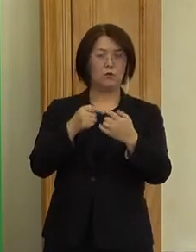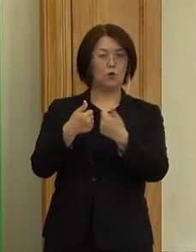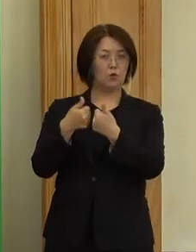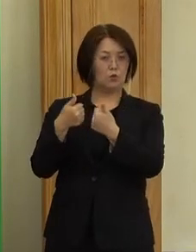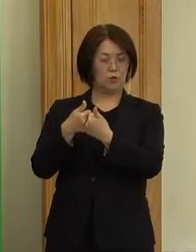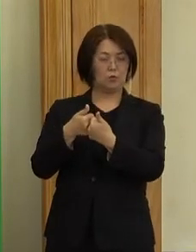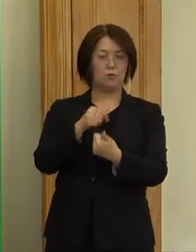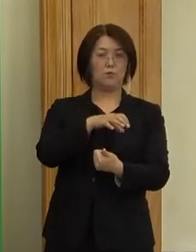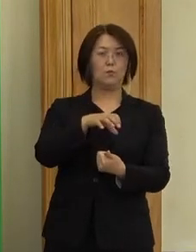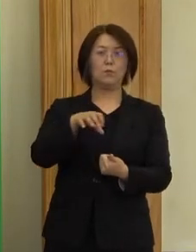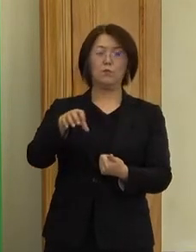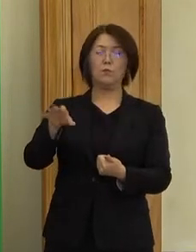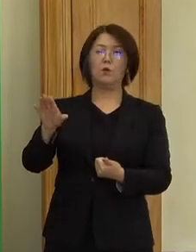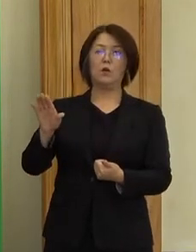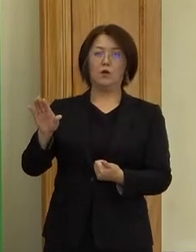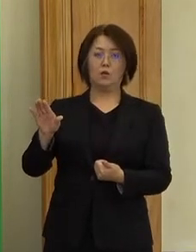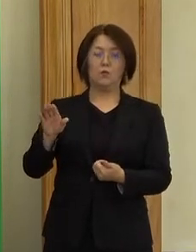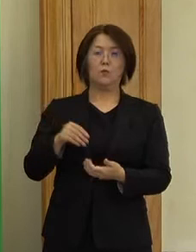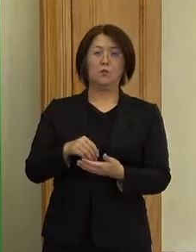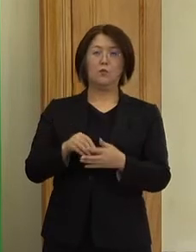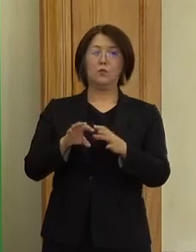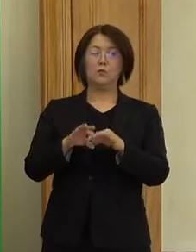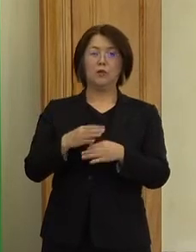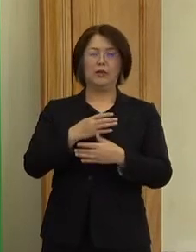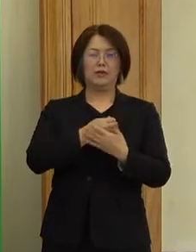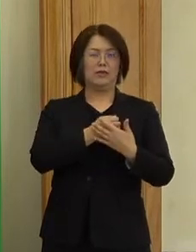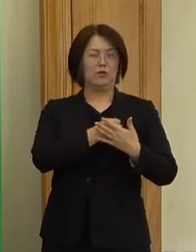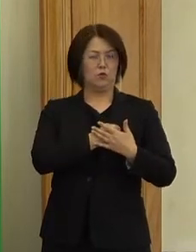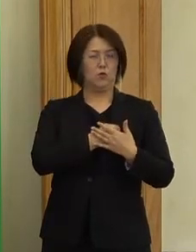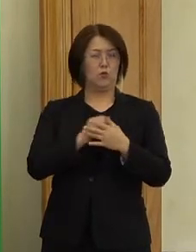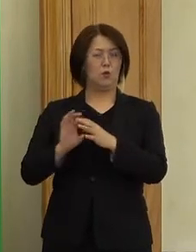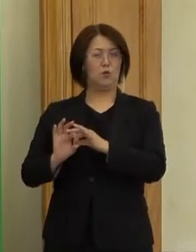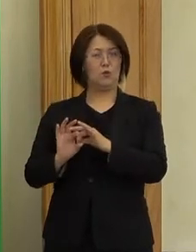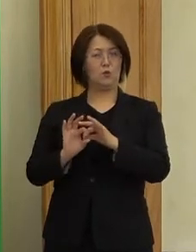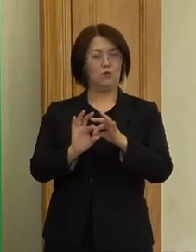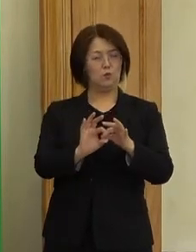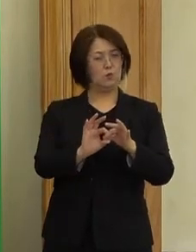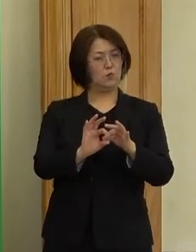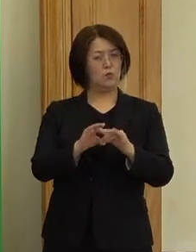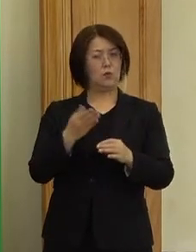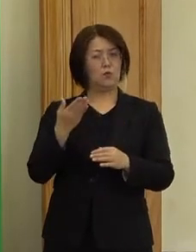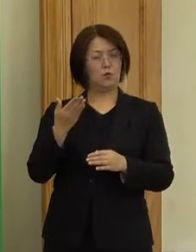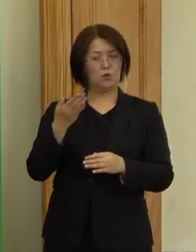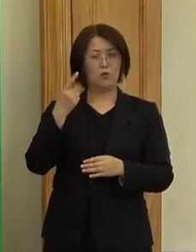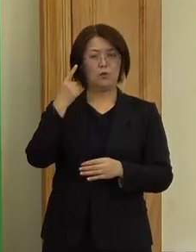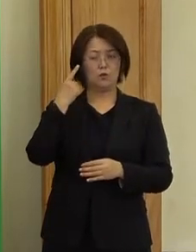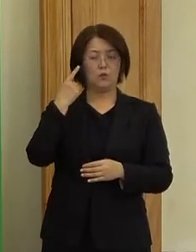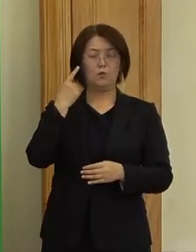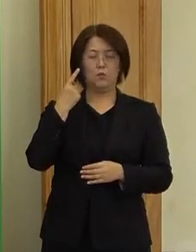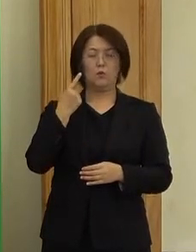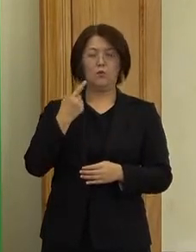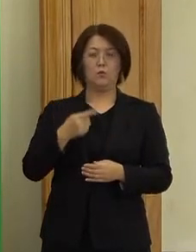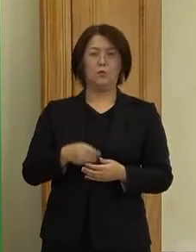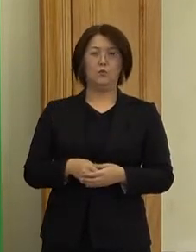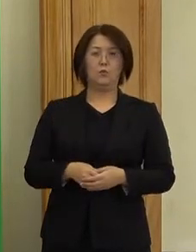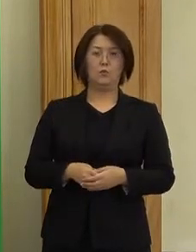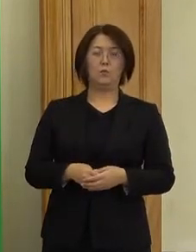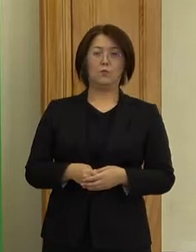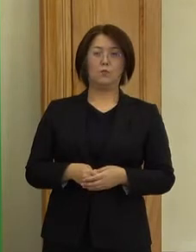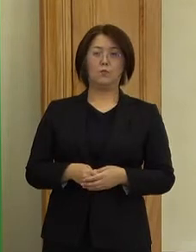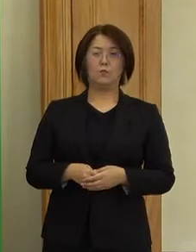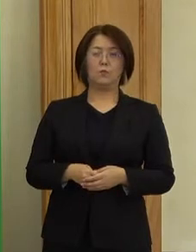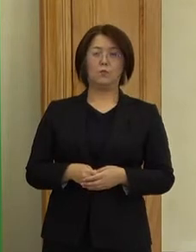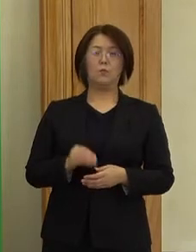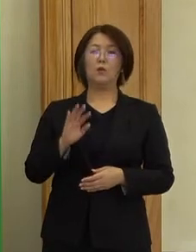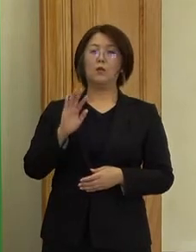場がある、これがでは緊張感を保つことにつながっているのかなということも考えられます。